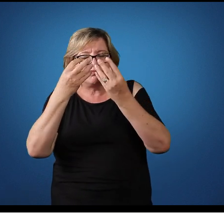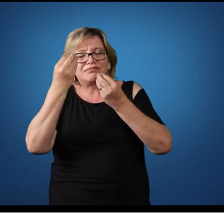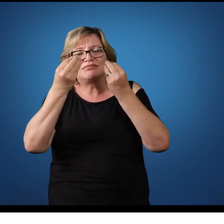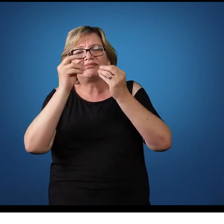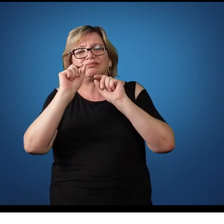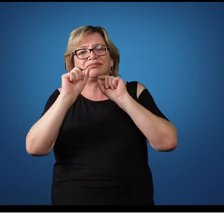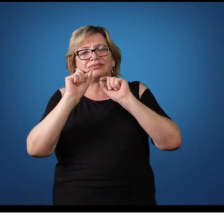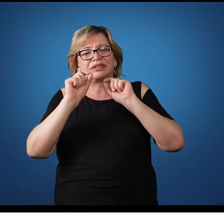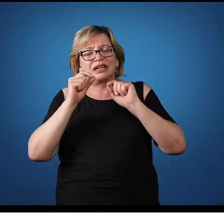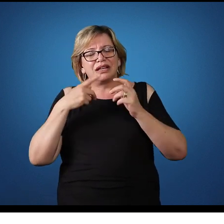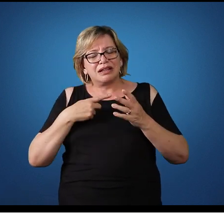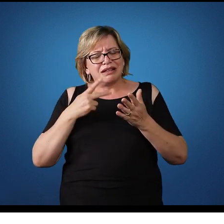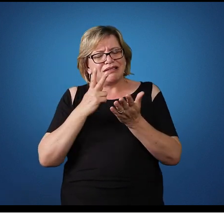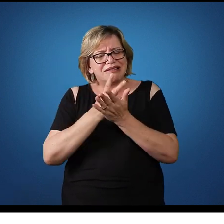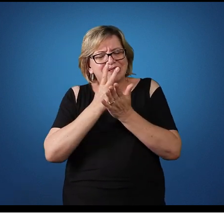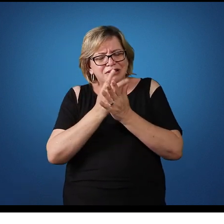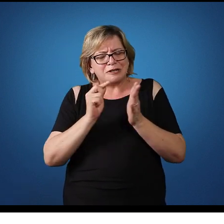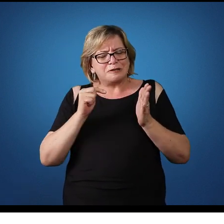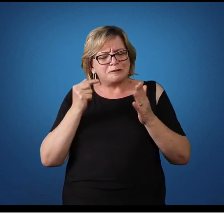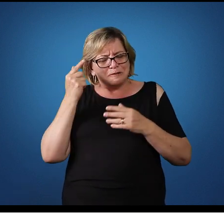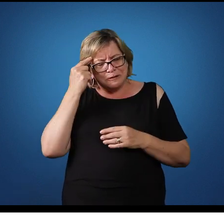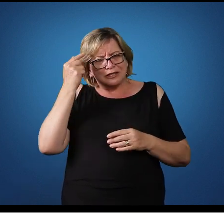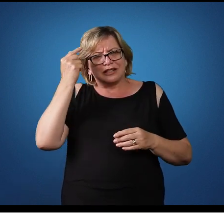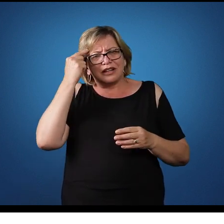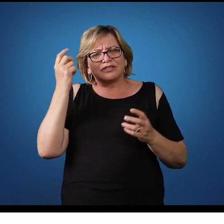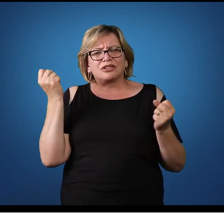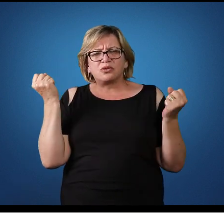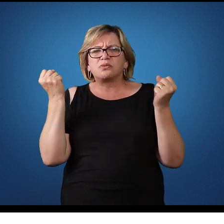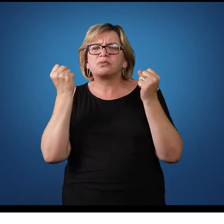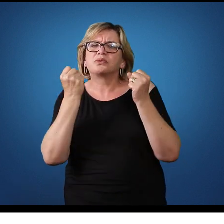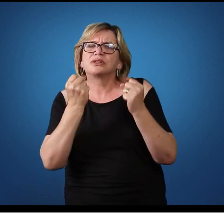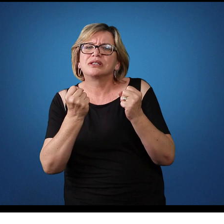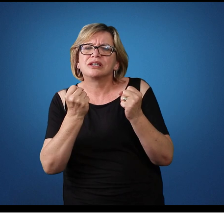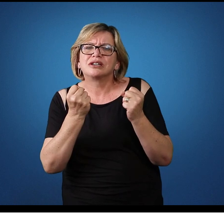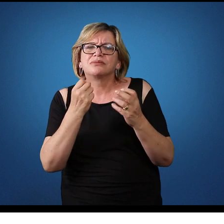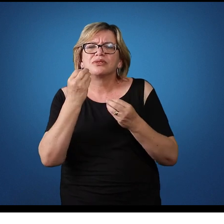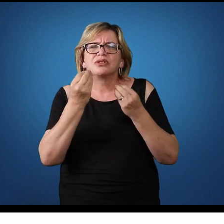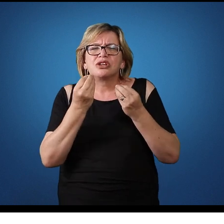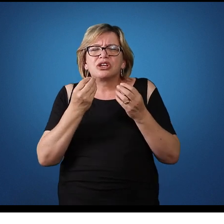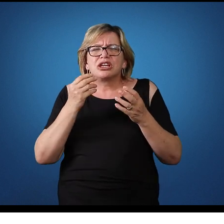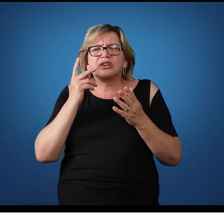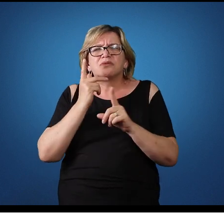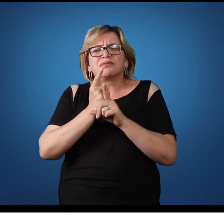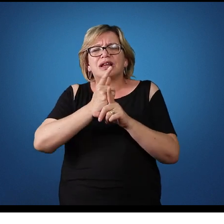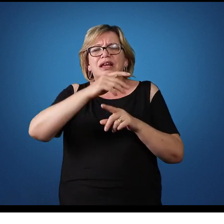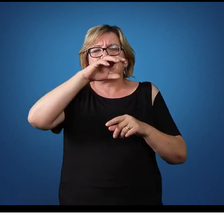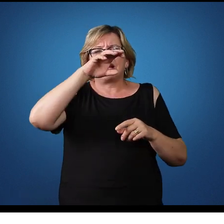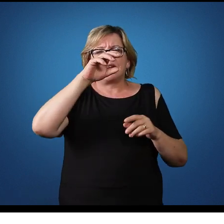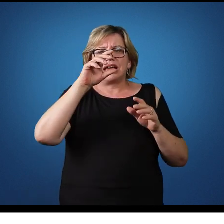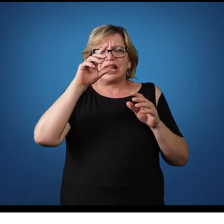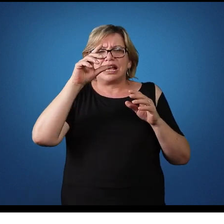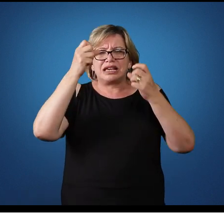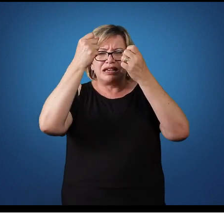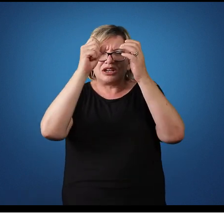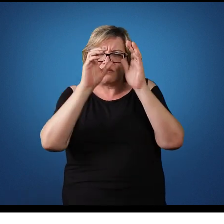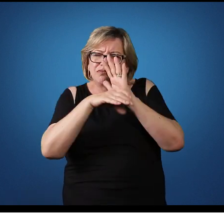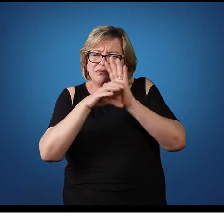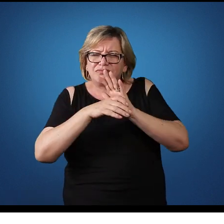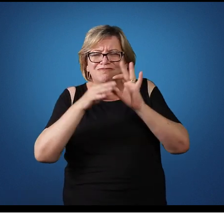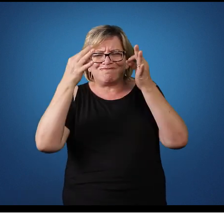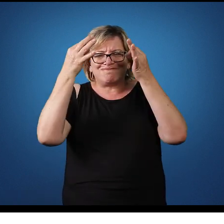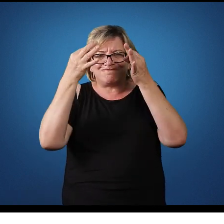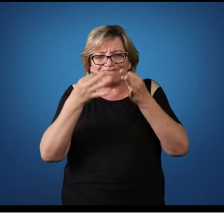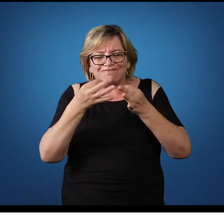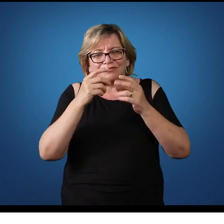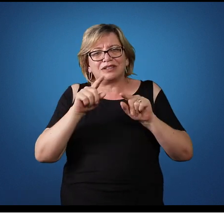justamente, questionava a possibilidade da gente encontrar essências ou definições exatas para as